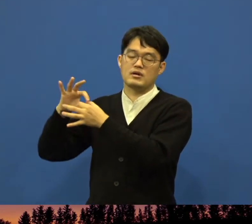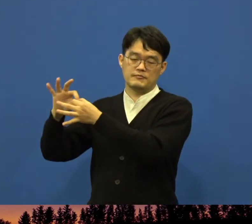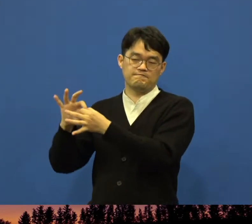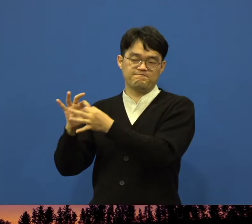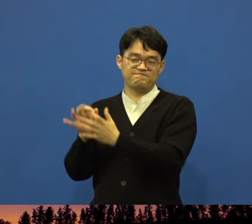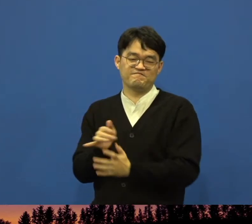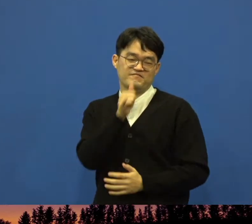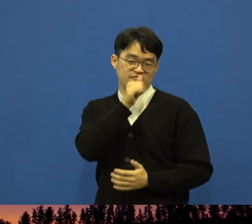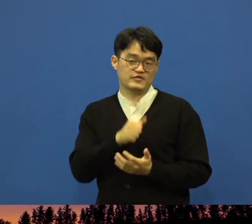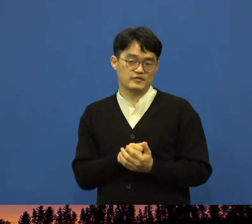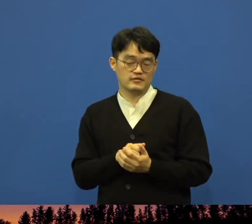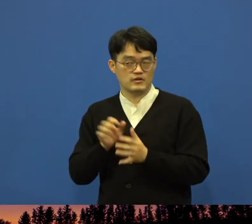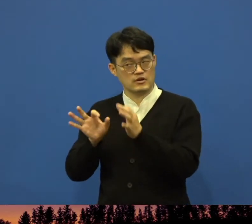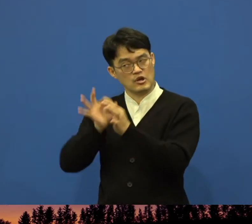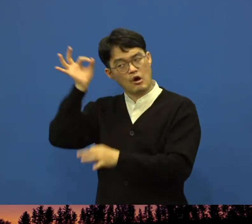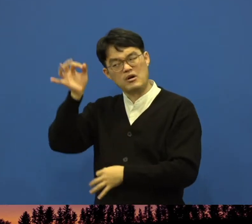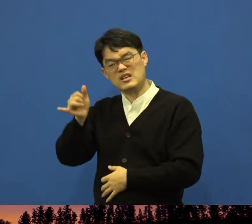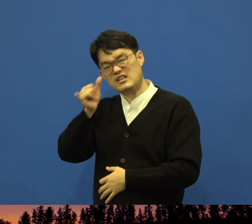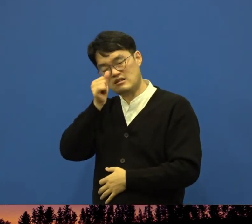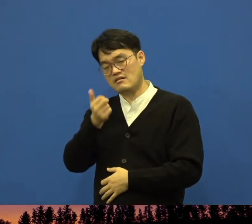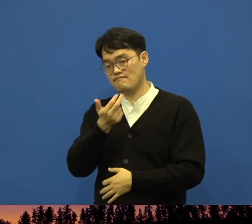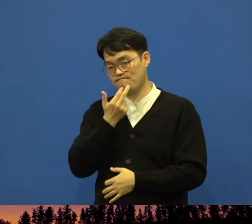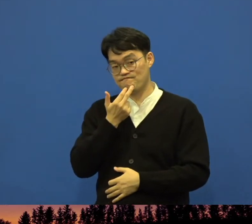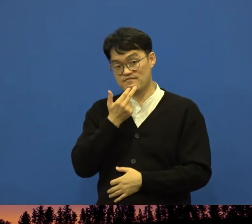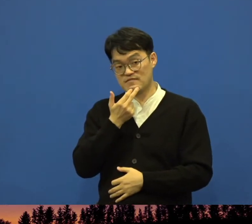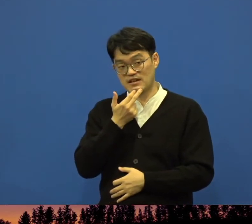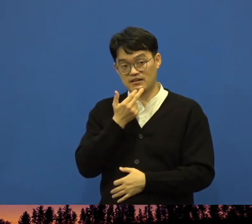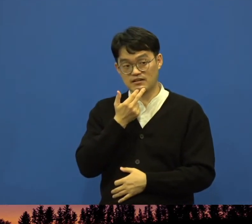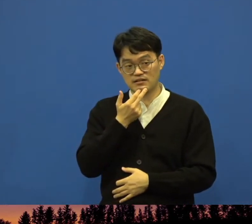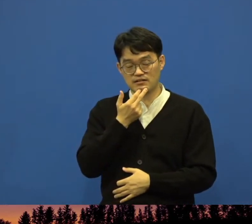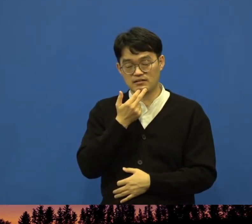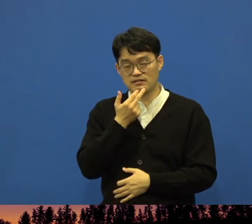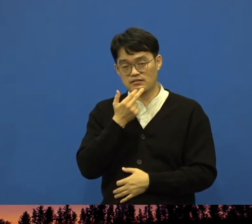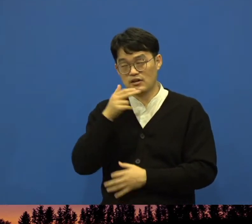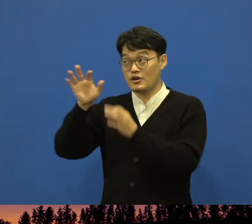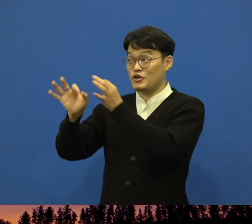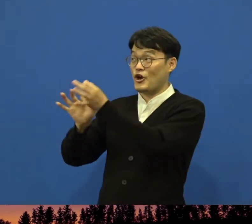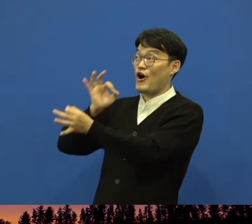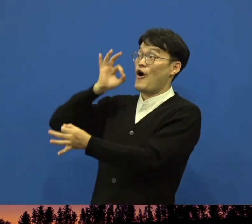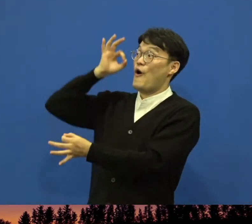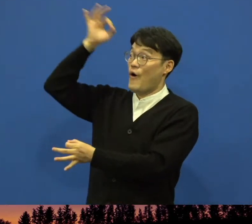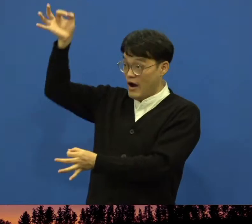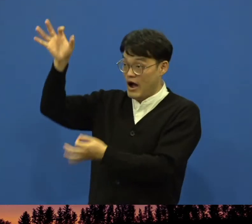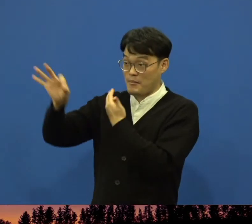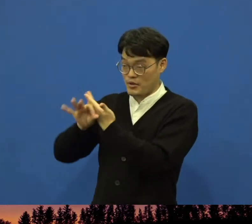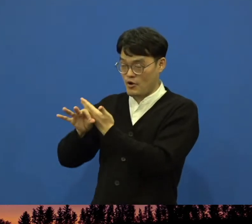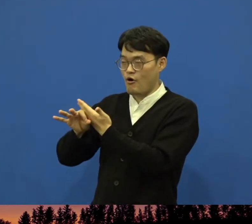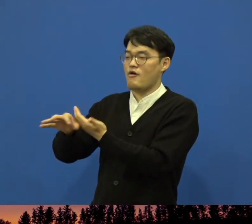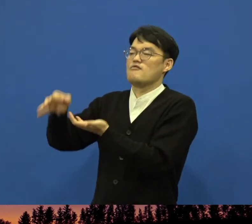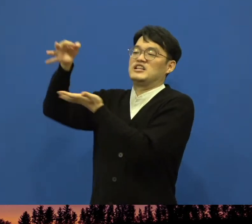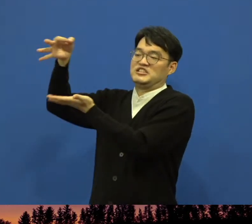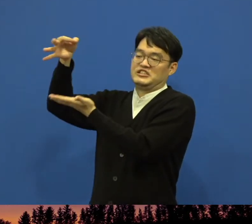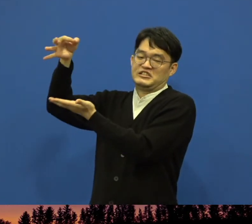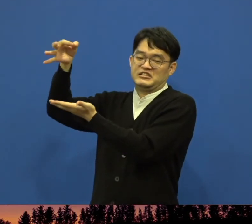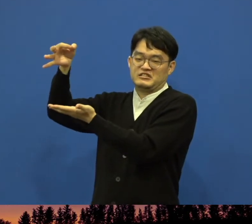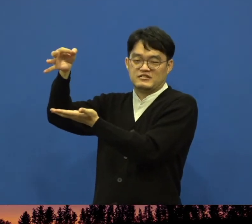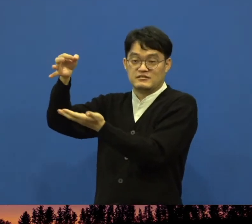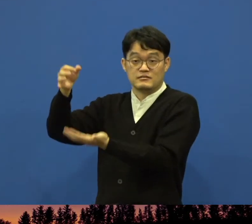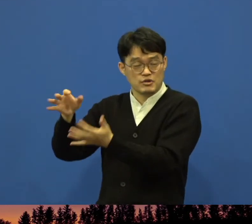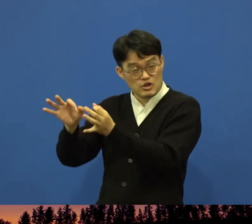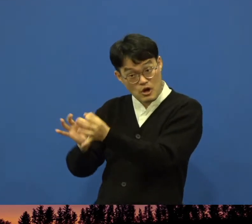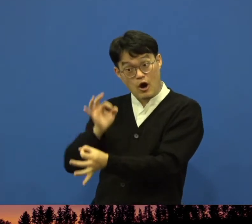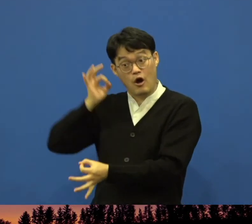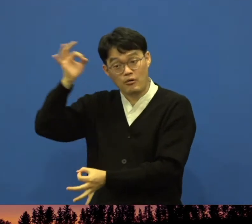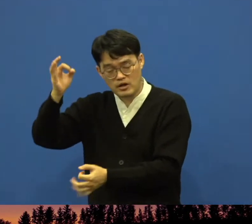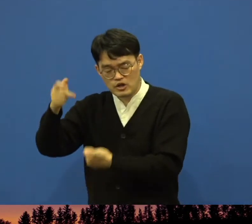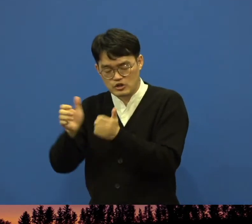이게 영원한가 하는 거죠. 이게 영원하지 않는 거라면 의미가 없는 것입니다. 그래서 여러분, 영원한 것은 성경을 통해서 딱